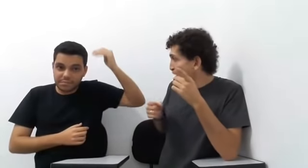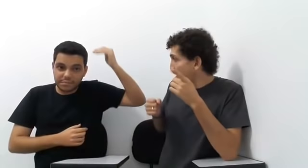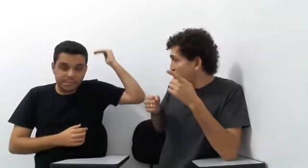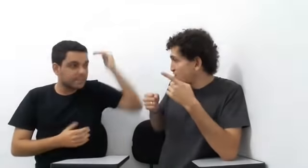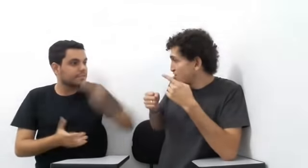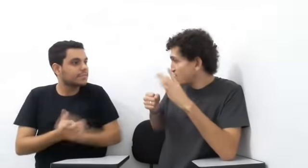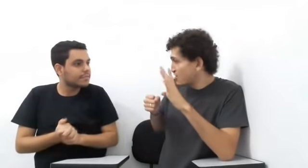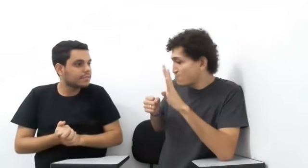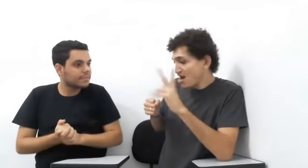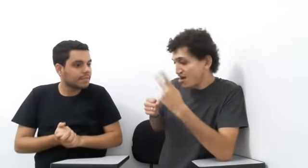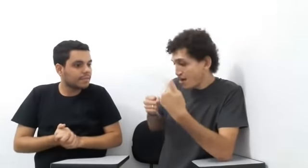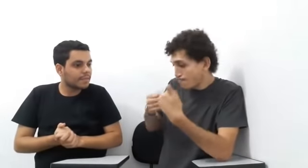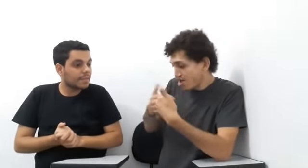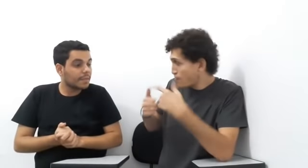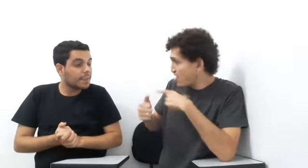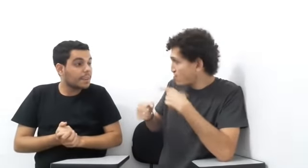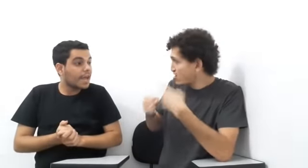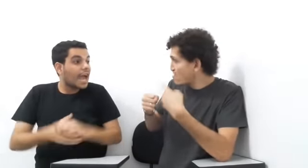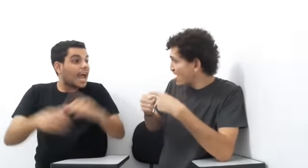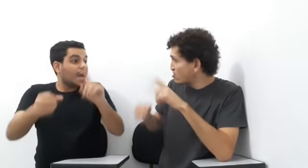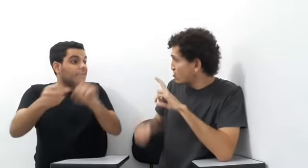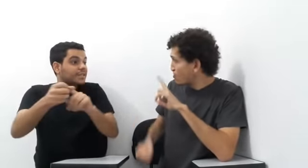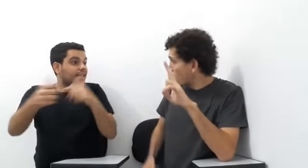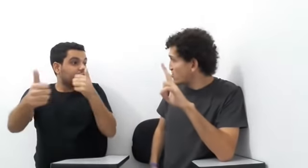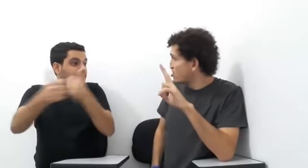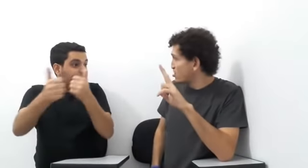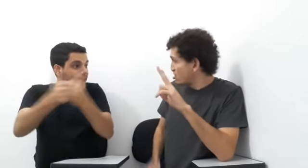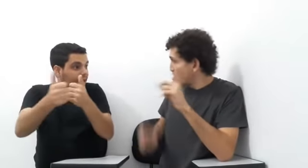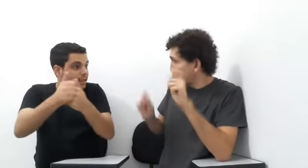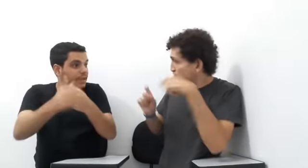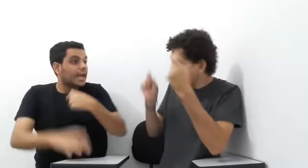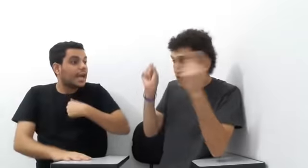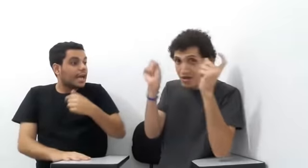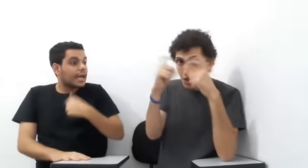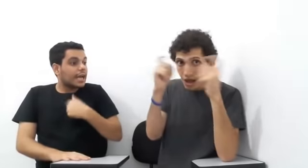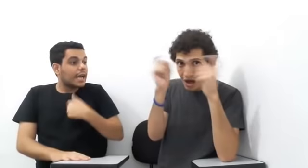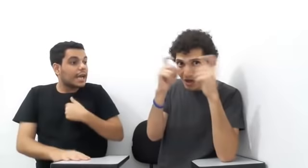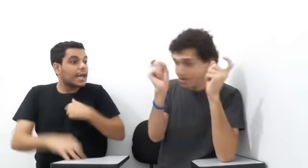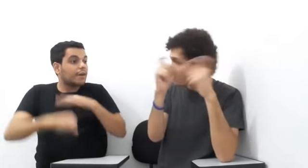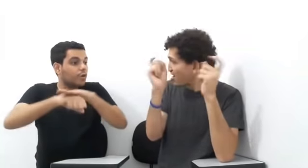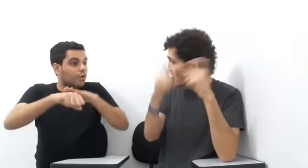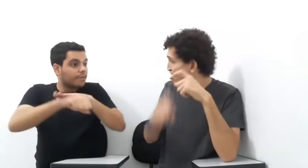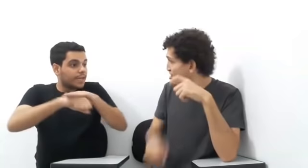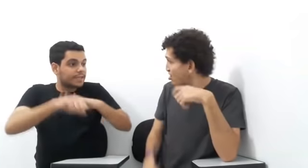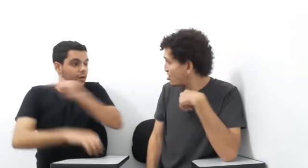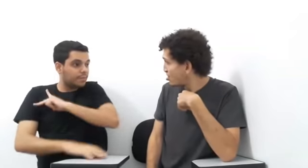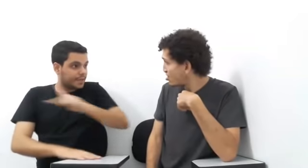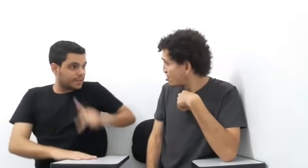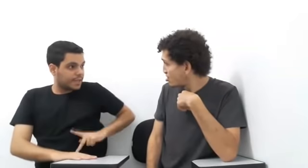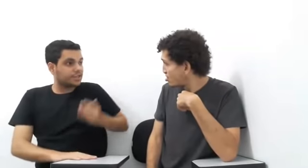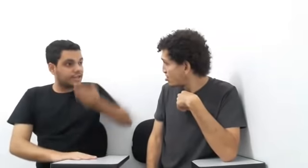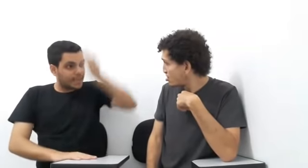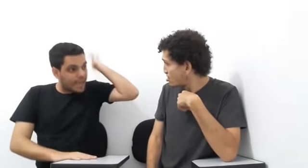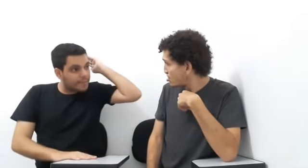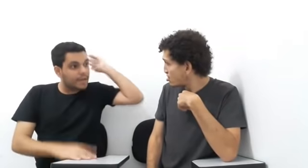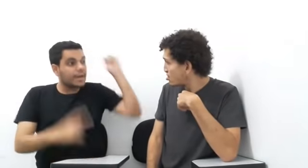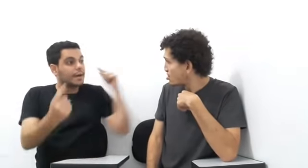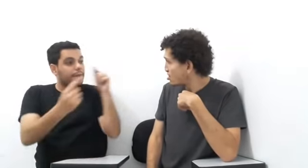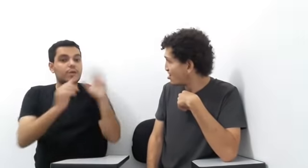lá, BHP tem uma cidade. É uma cidade perto. O final dele é lá. Eu vou conversar com o presidente Temer para que eu